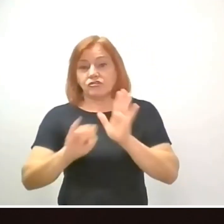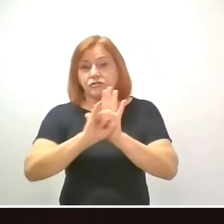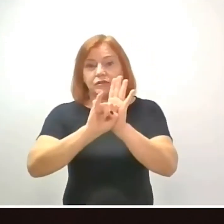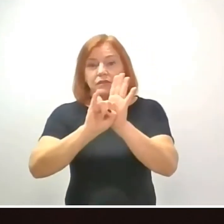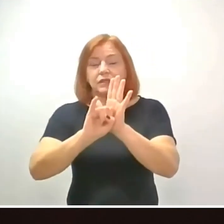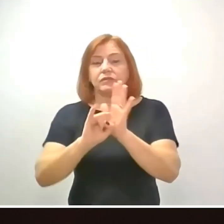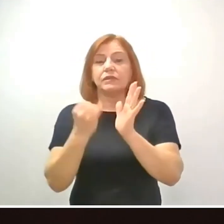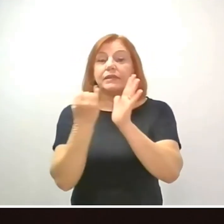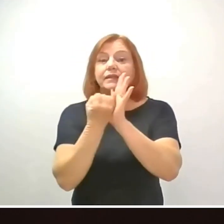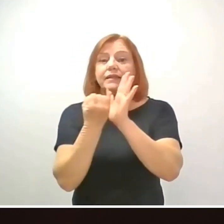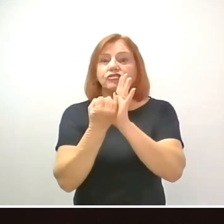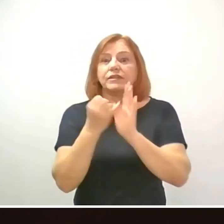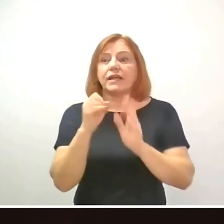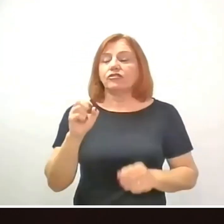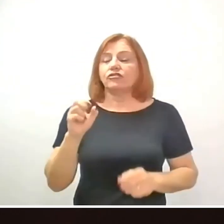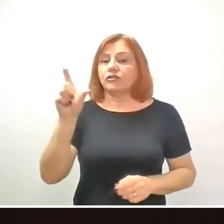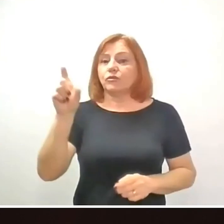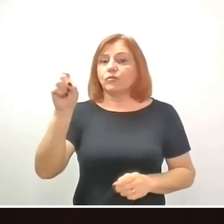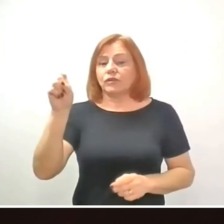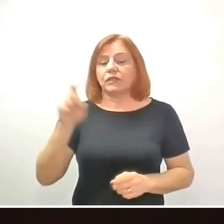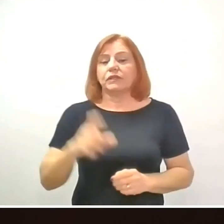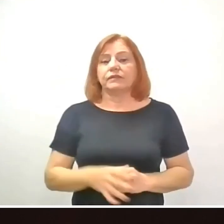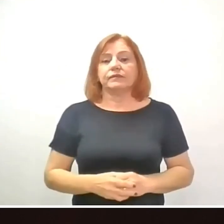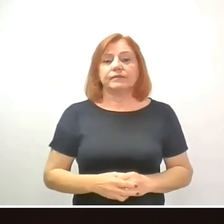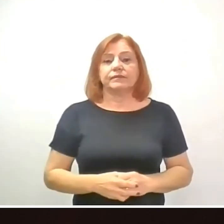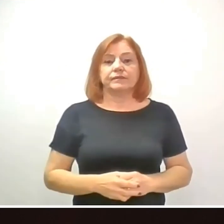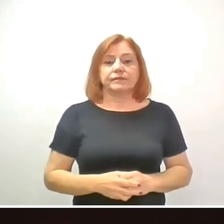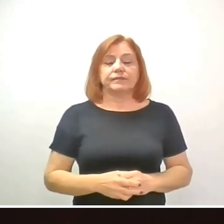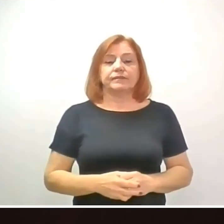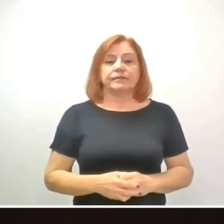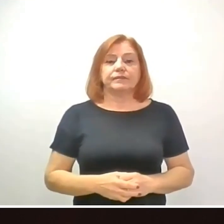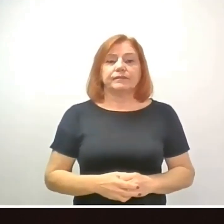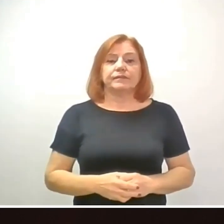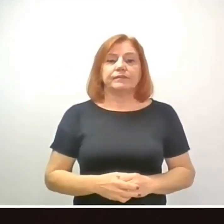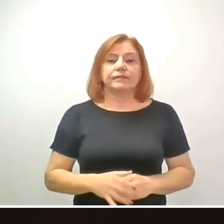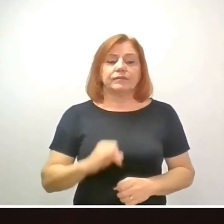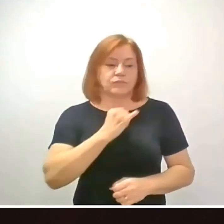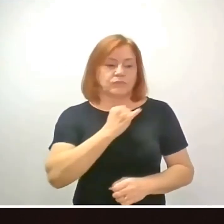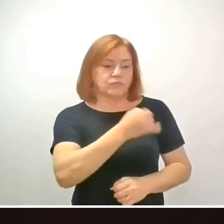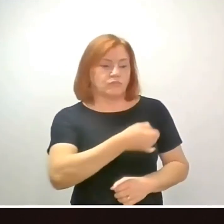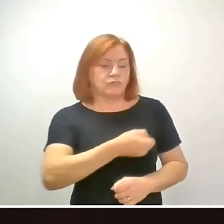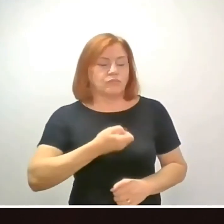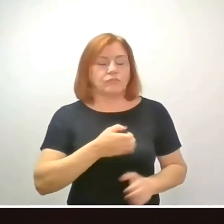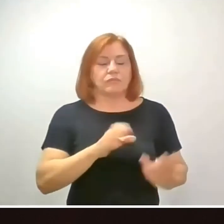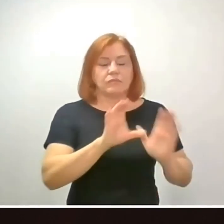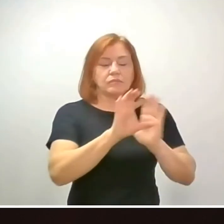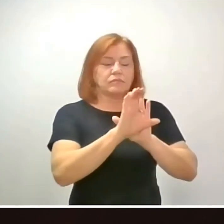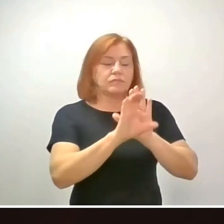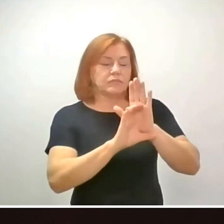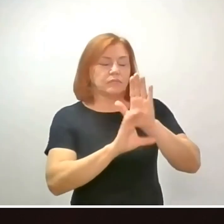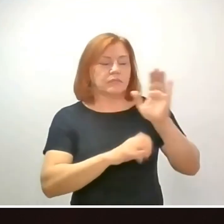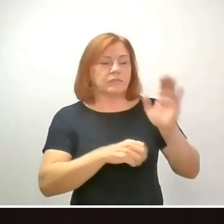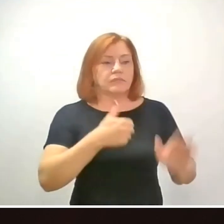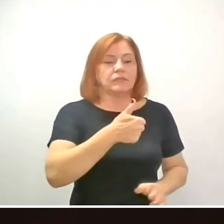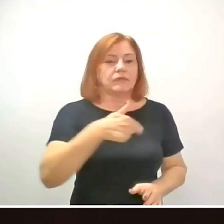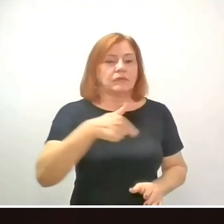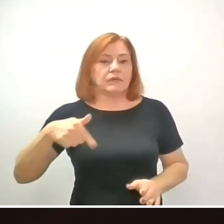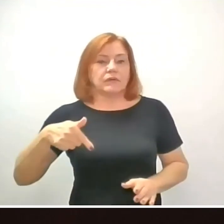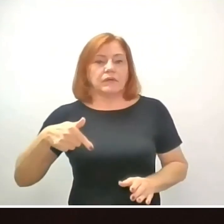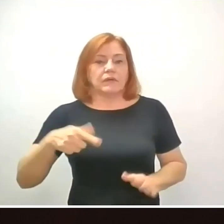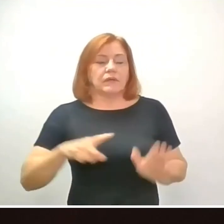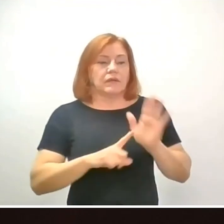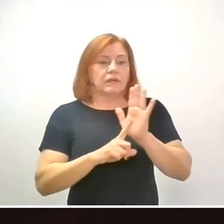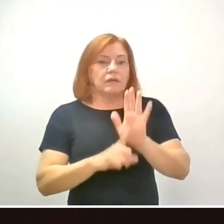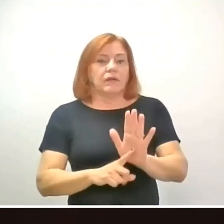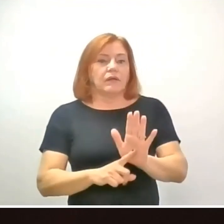uma vez. João 17 é para mostrar o que Deus quer fazer com a igreja.